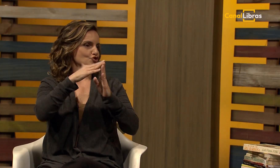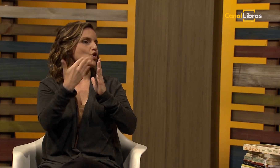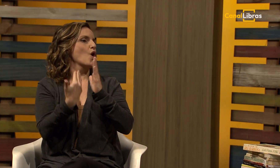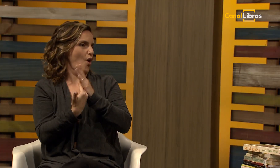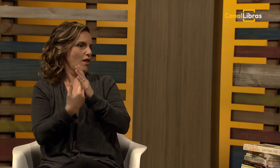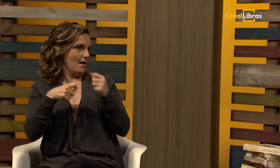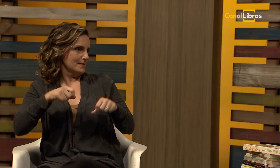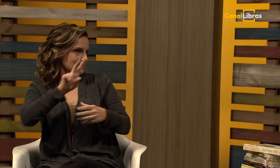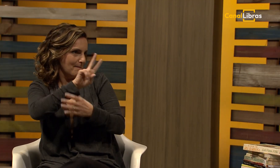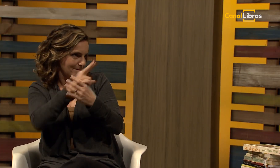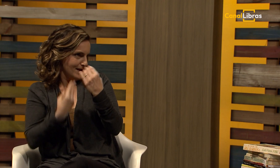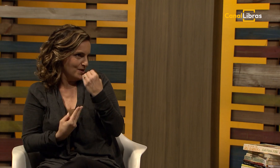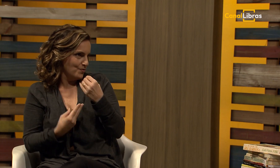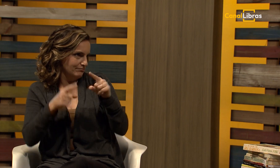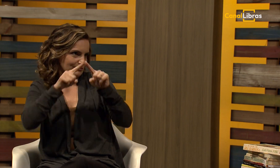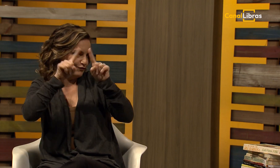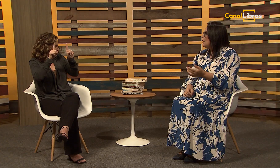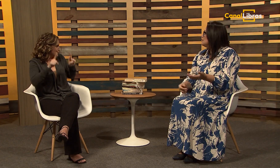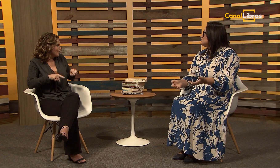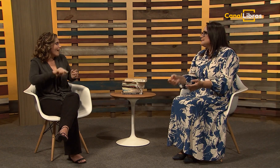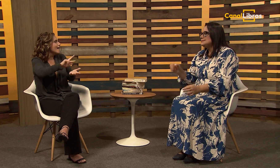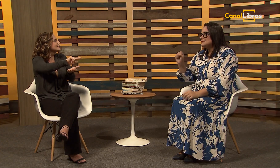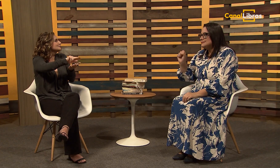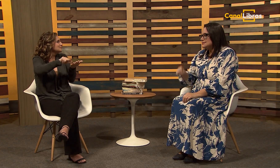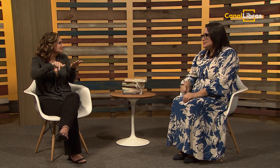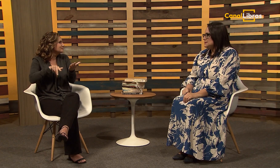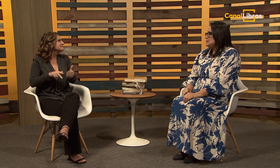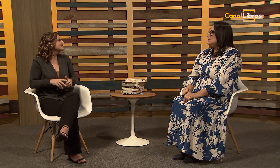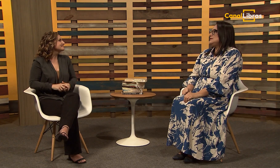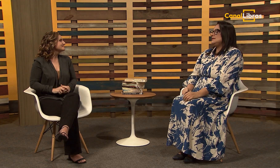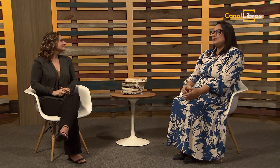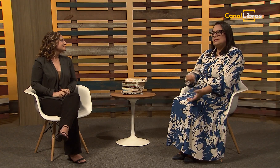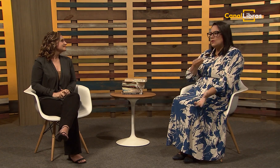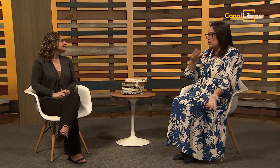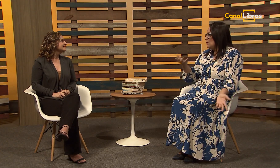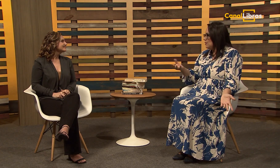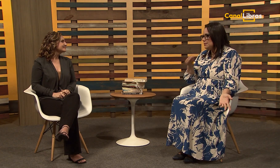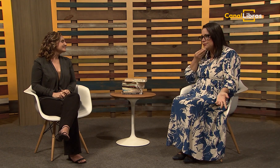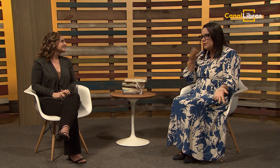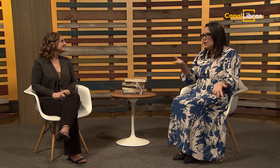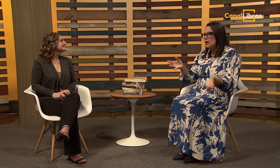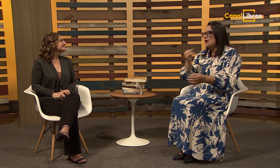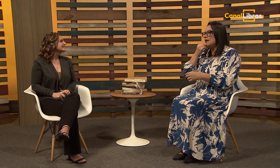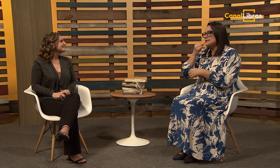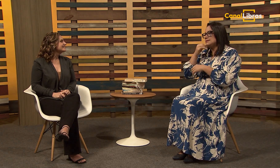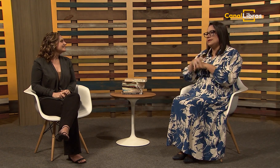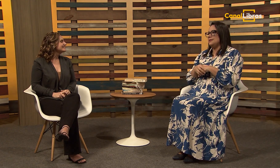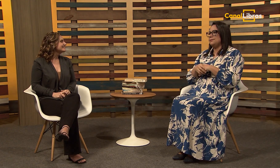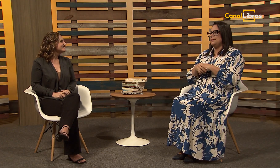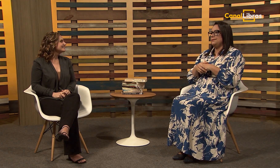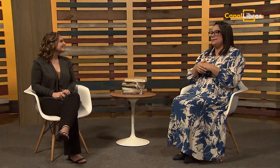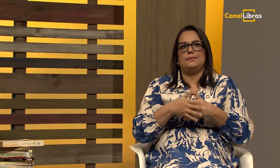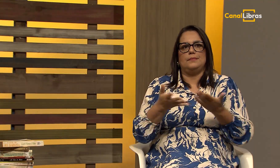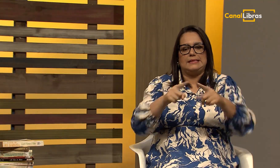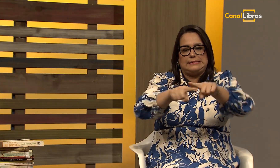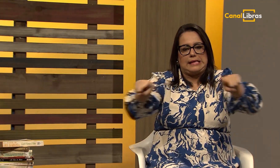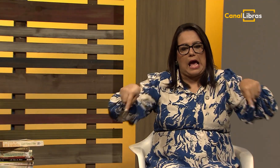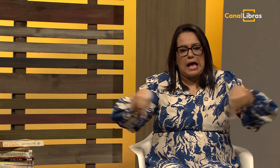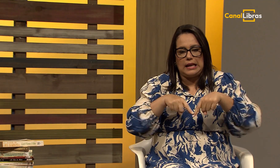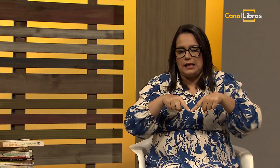Assim como é importante o espaço escolar ser bilíngue e também os seus funcionários. Sem dúvida alguma. Ou seja, não basta acontecer